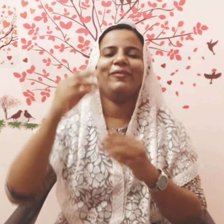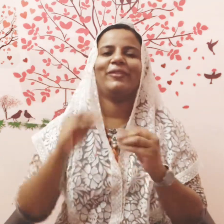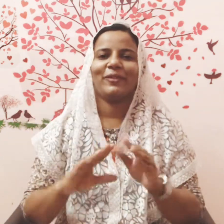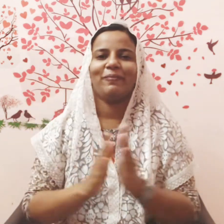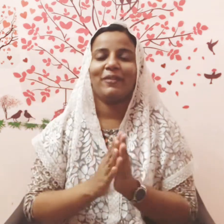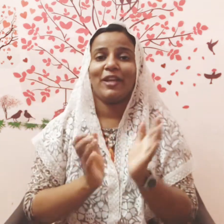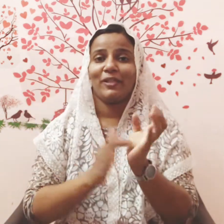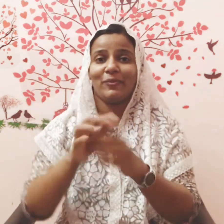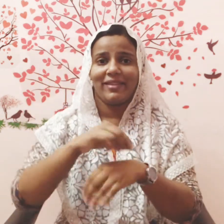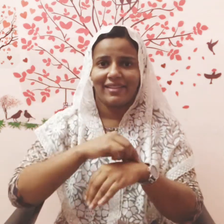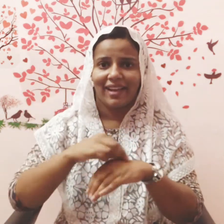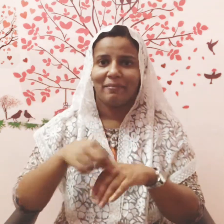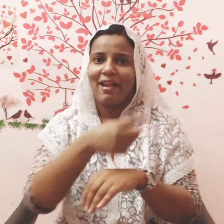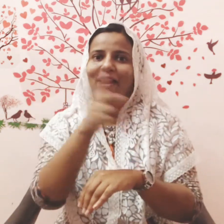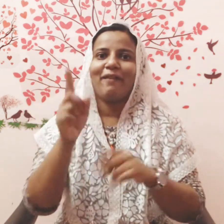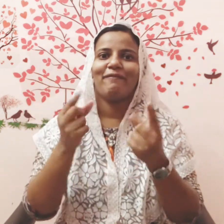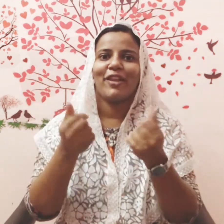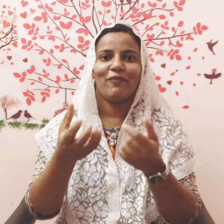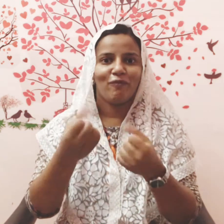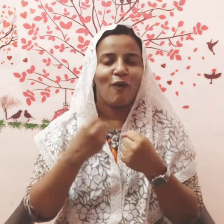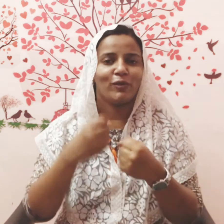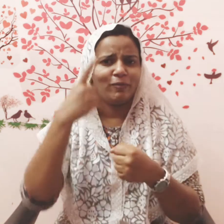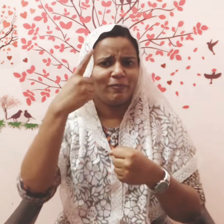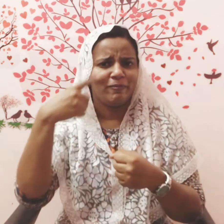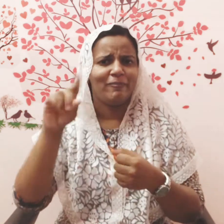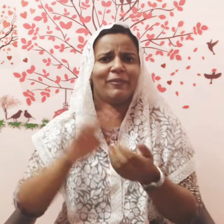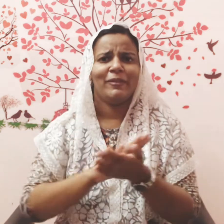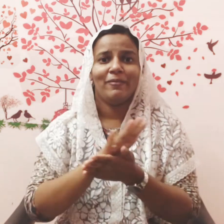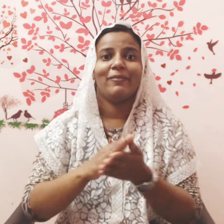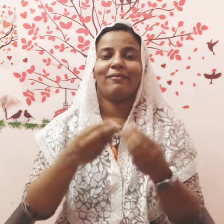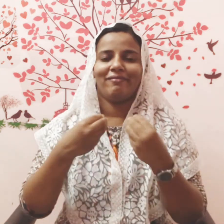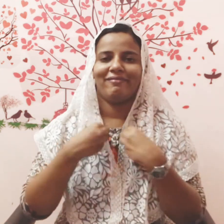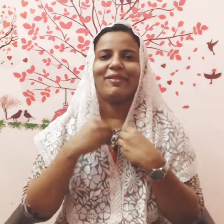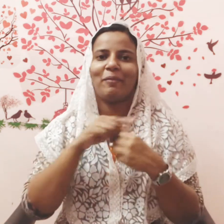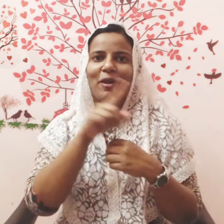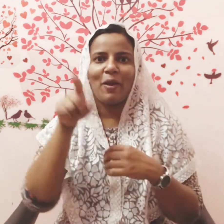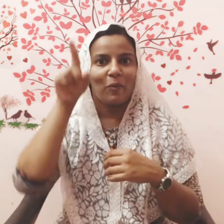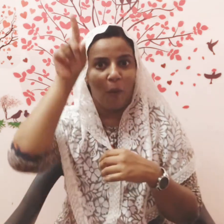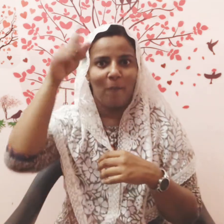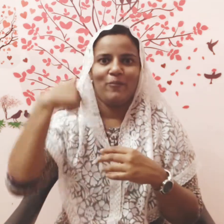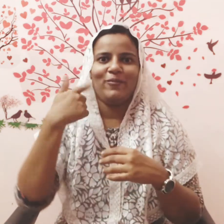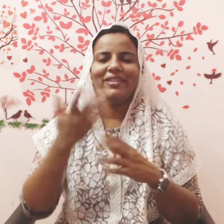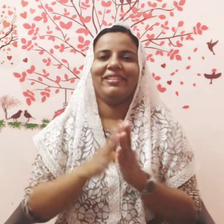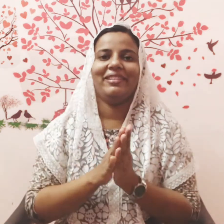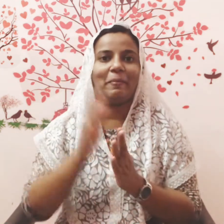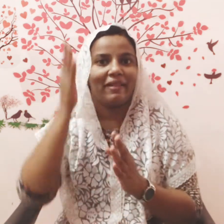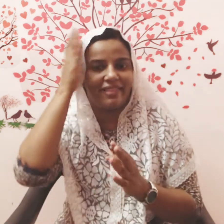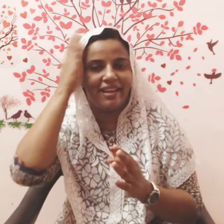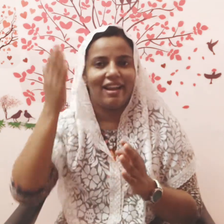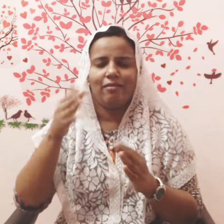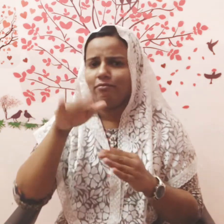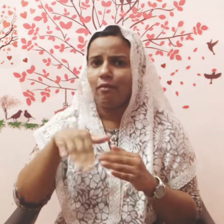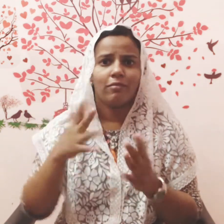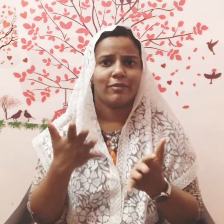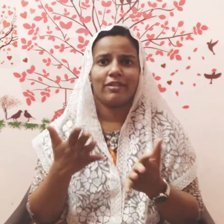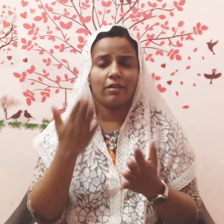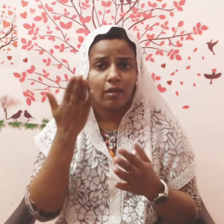ഹല്ലേലൂയ. യേശുക്രിസ്തുവിൻ്റെ രക്തത്താൽ വിലയ്ക്ക് മേടിക്കപ്പെട്ട, നീതീകരിക്കപ്പെട്ട ആമൻ നമ്മുടെ ഓരോരുത്തരുടെയും കൊമ്പിനെ, അല്ലെങ്കിൽ നമ്മുടെ തലയെ കർത്താവ്